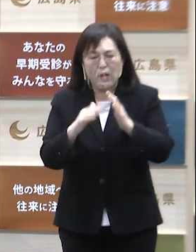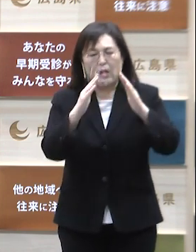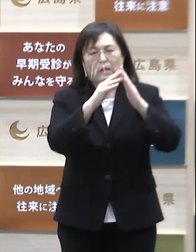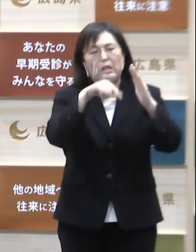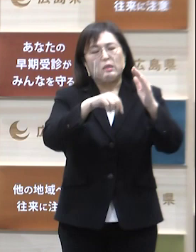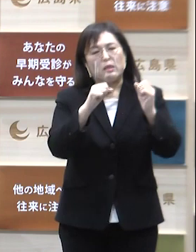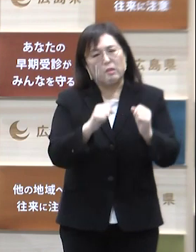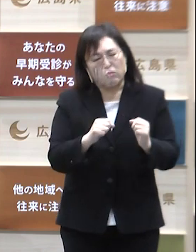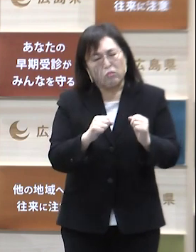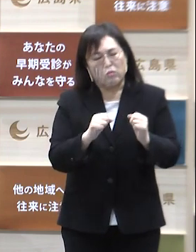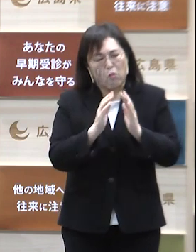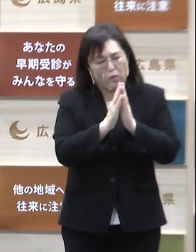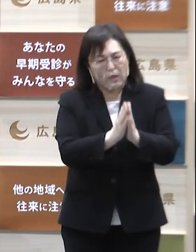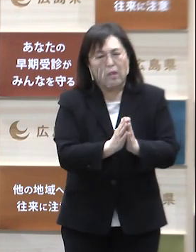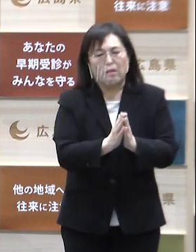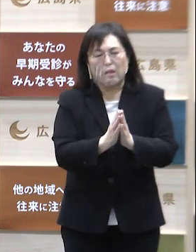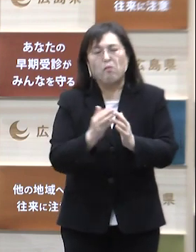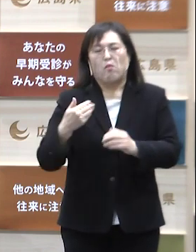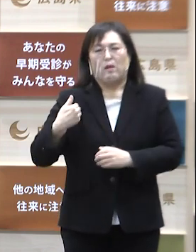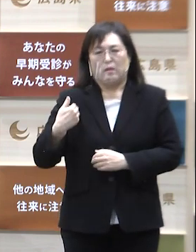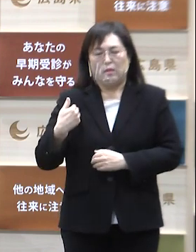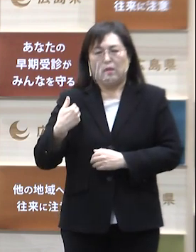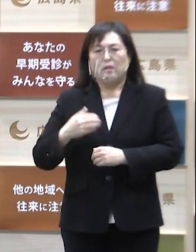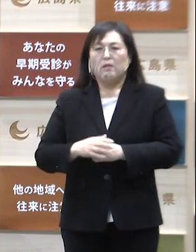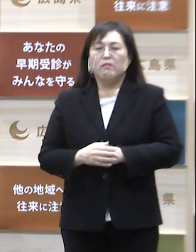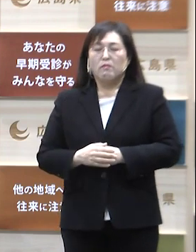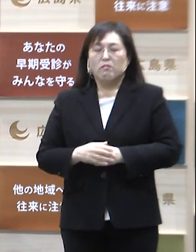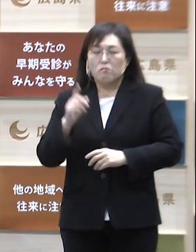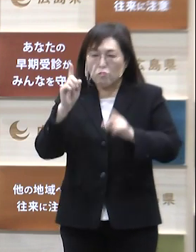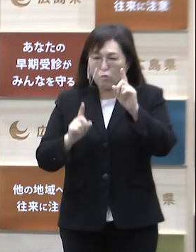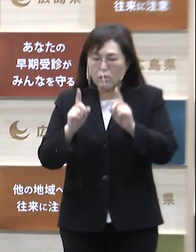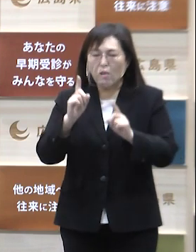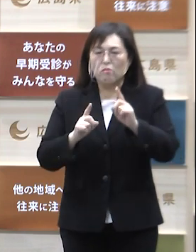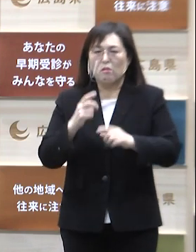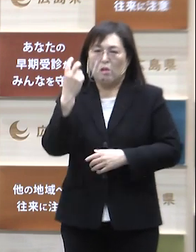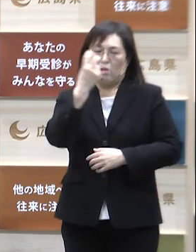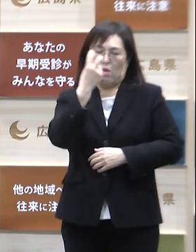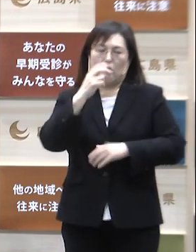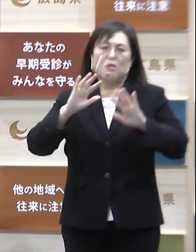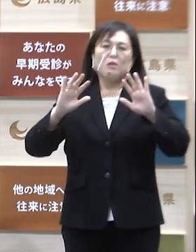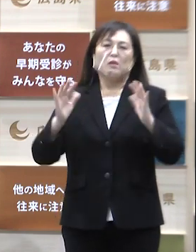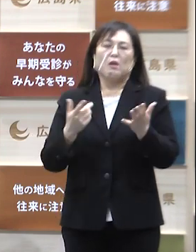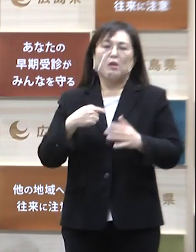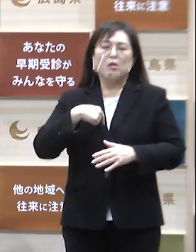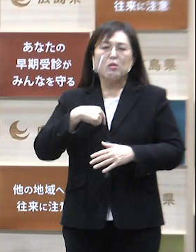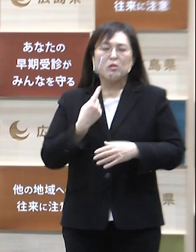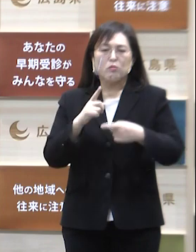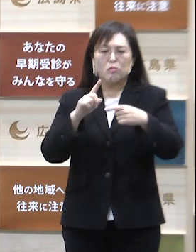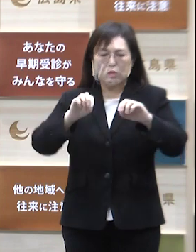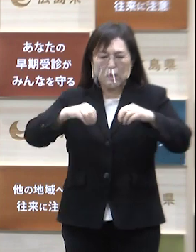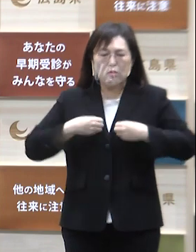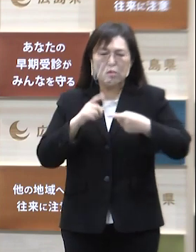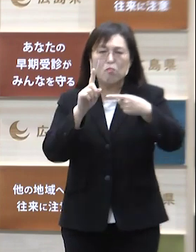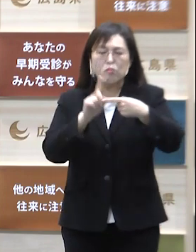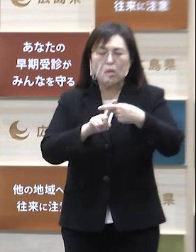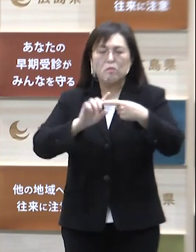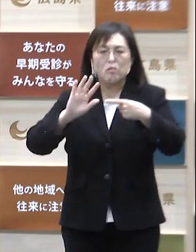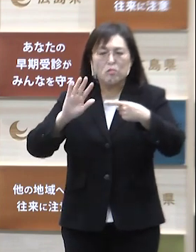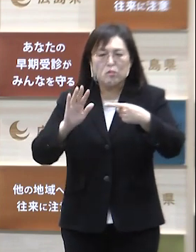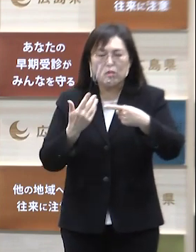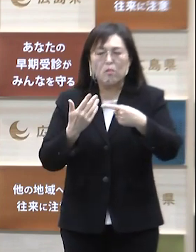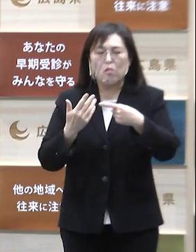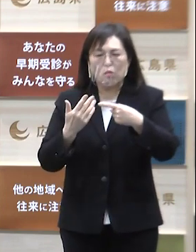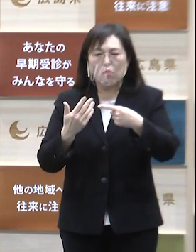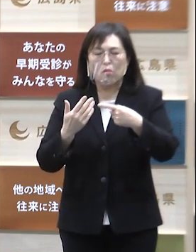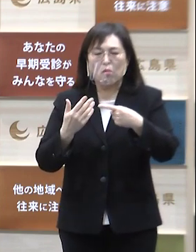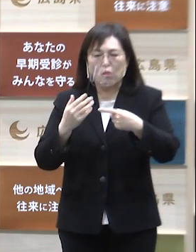査しなければ知らないで、その行動しているということになりますので、自宅